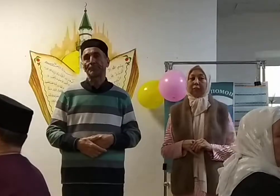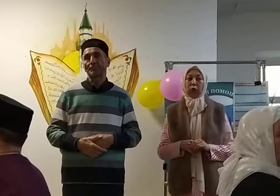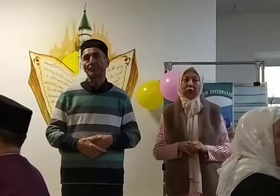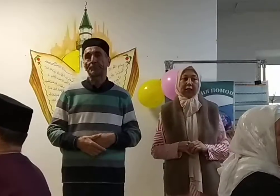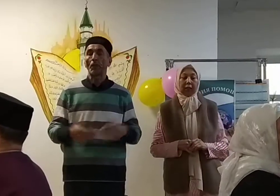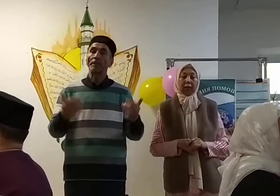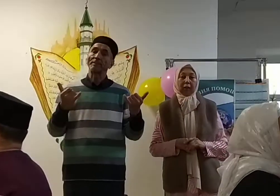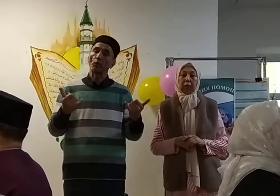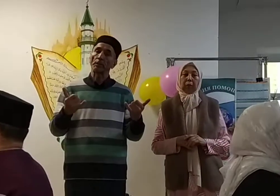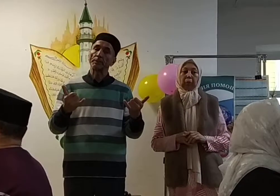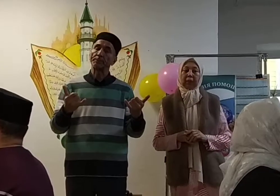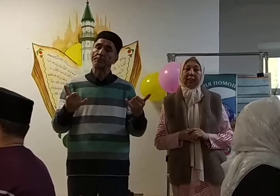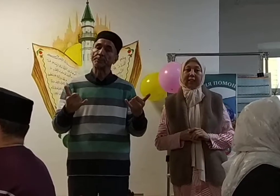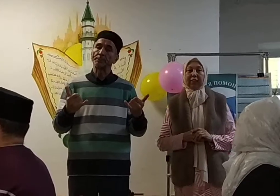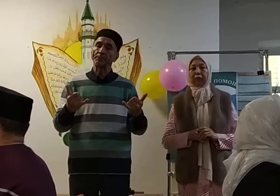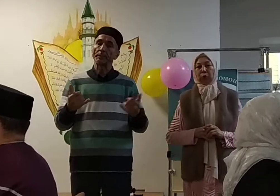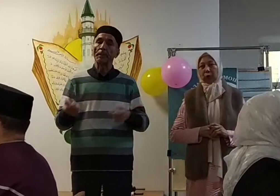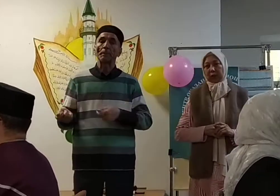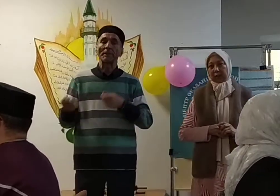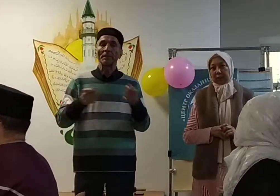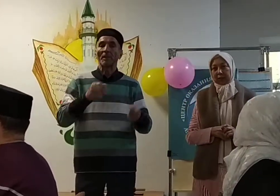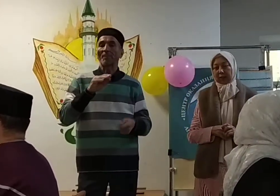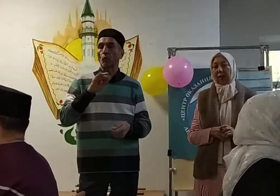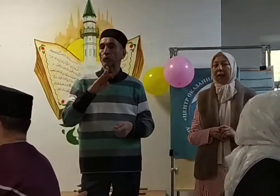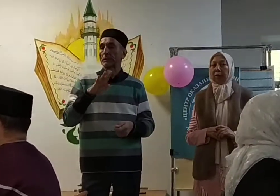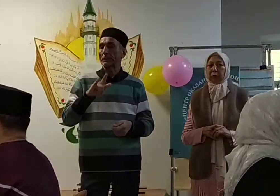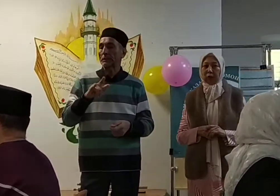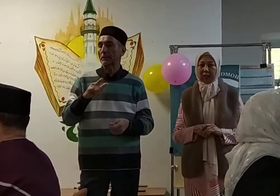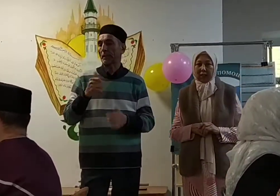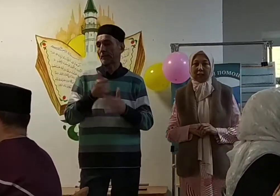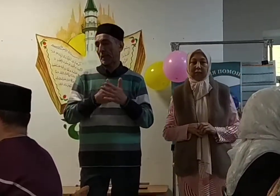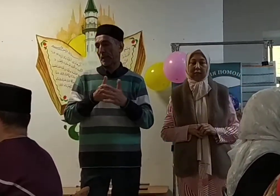понравилось. Сегодня принесли фрукты.